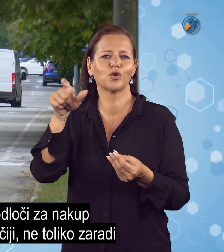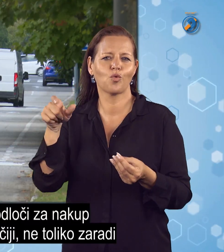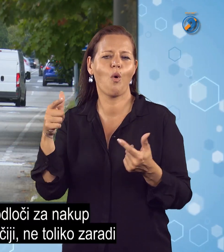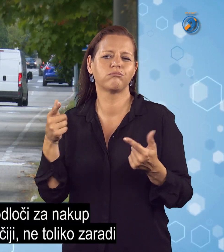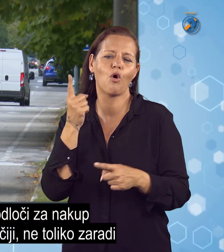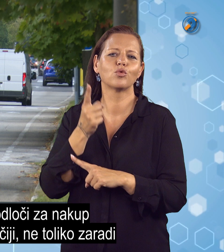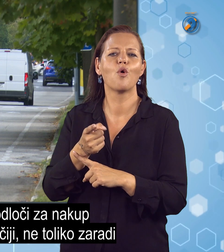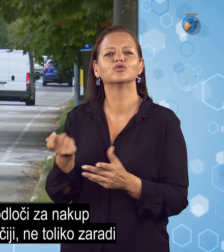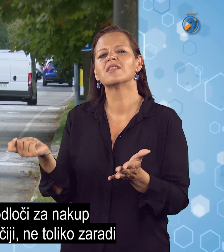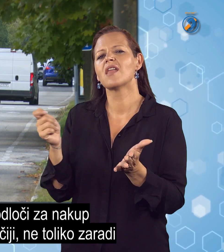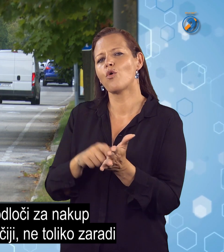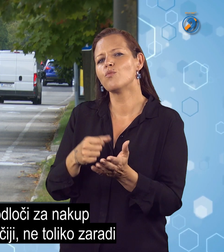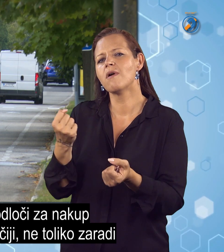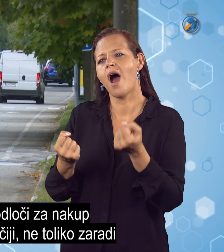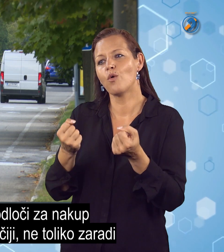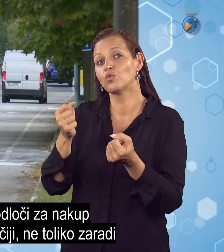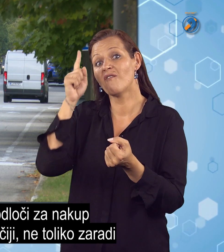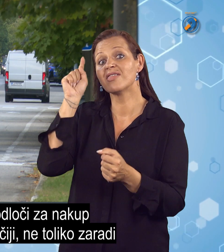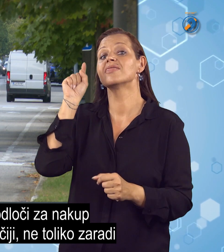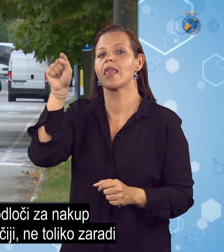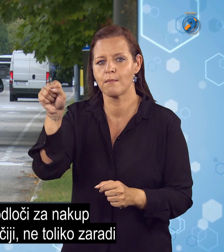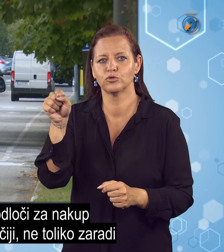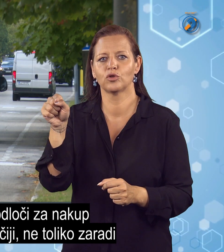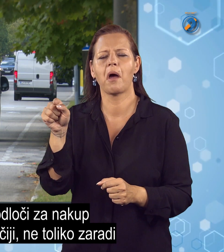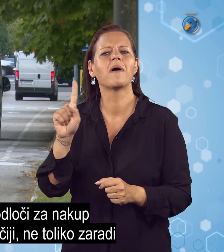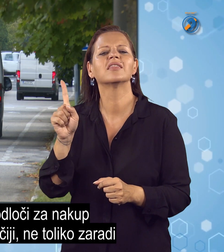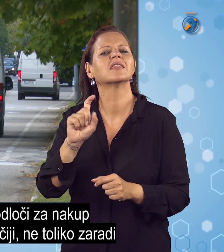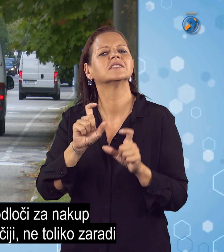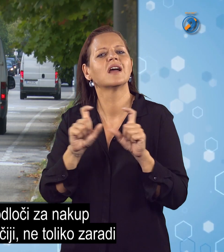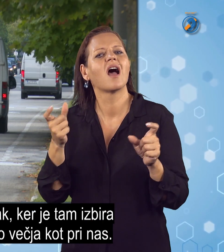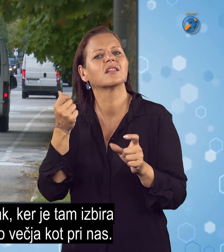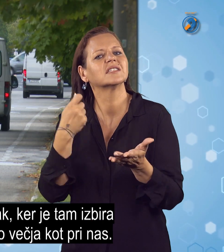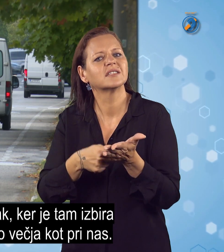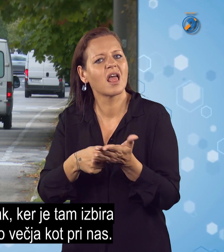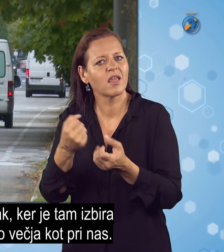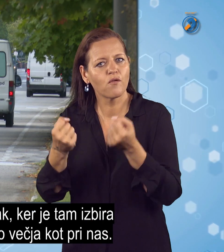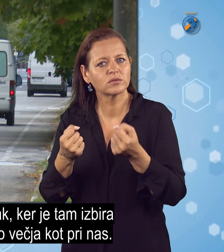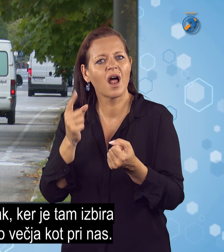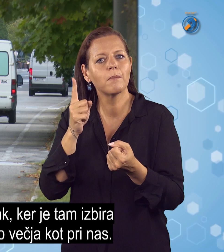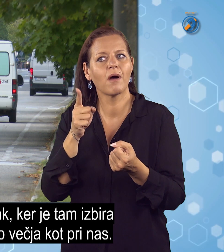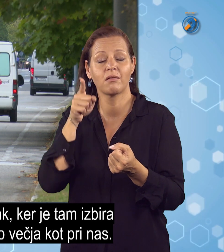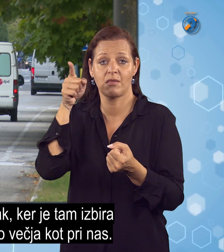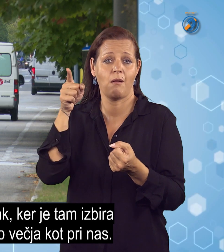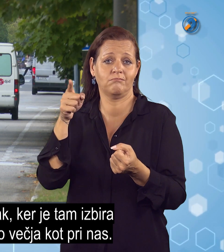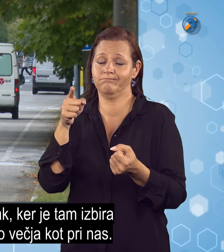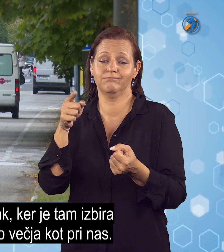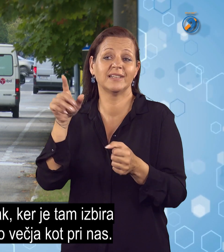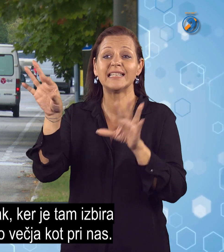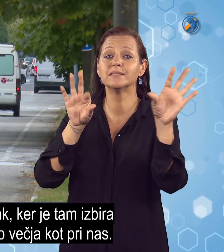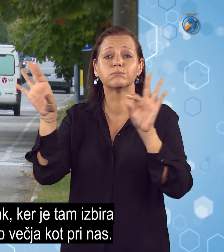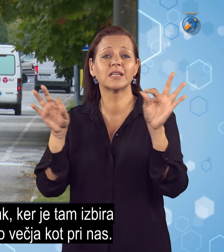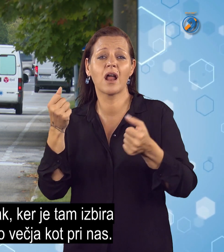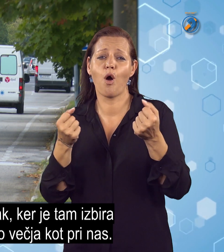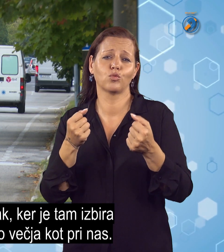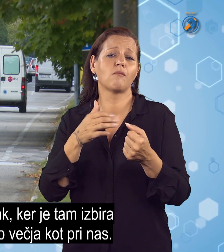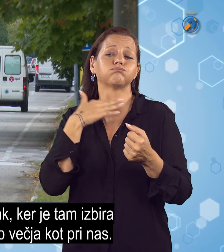Marsikdo se odloči za nakup avtomobila v Nemčiji, ne toliko zaradi cene vozila, ampak ker je tam izbira avtomobilov